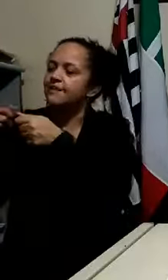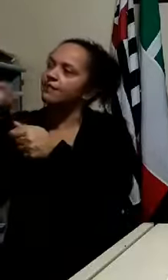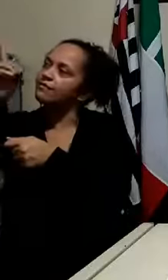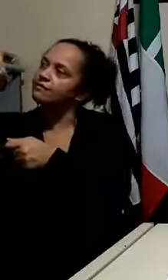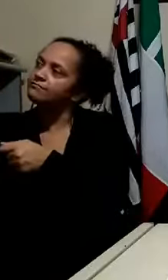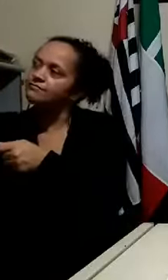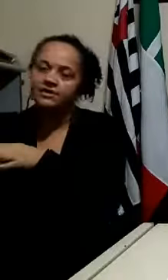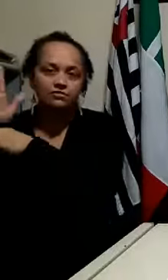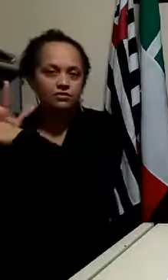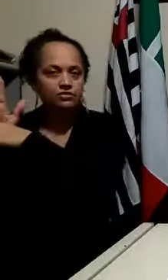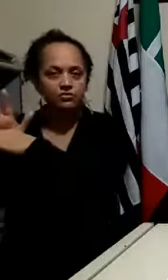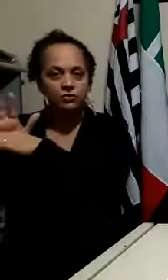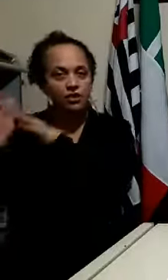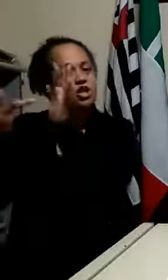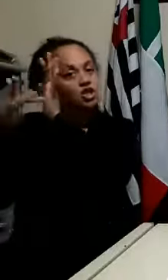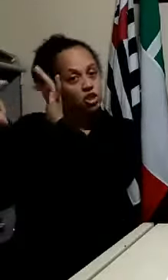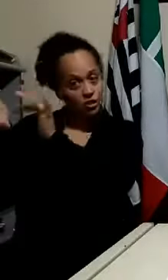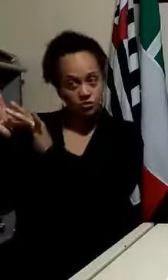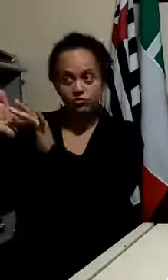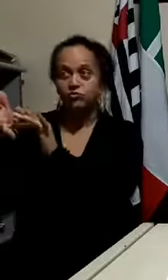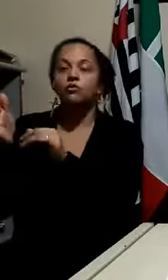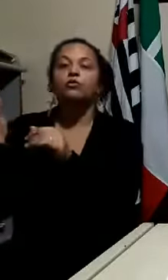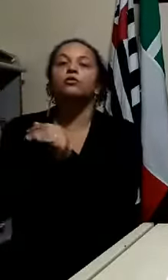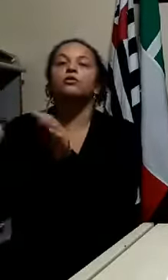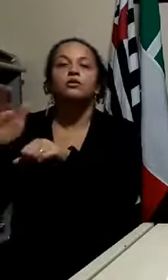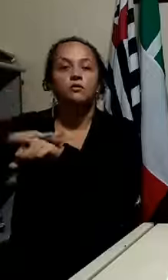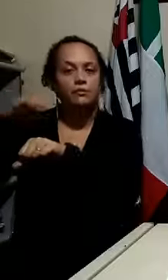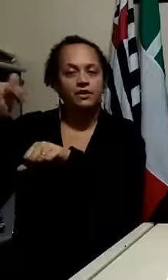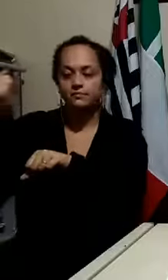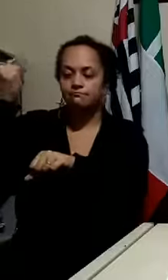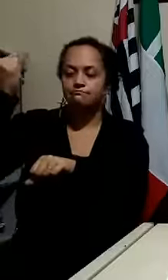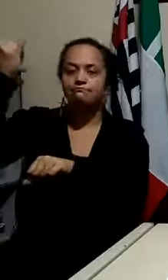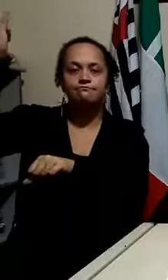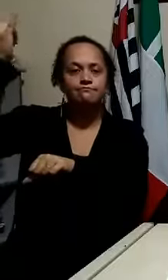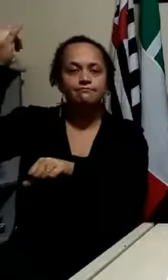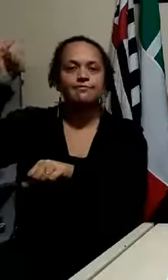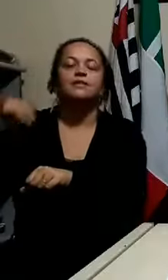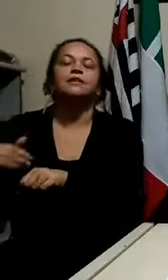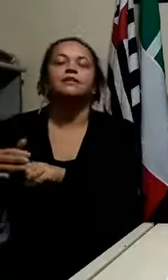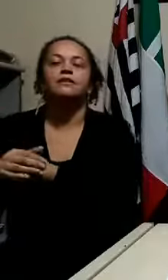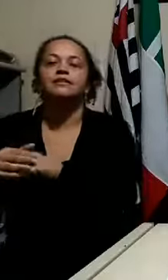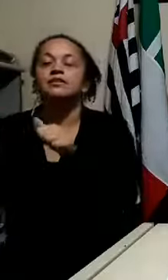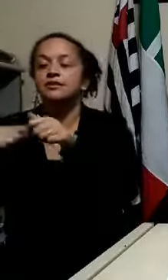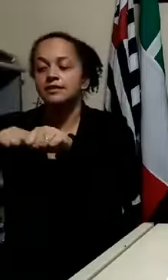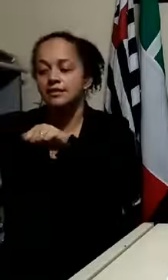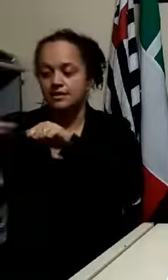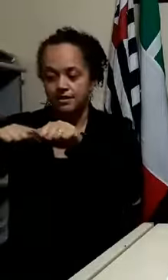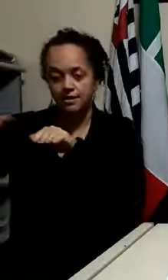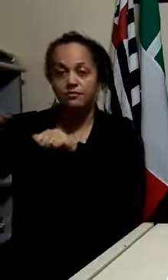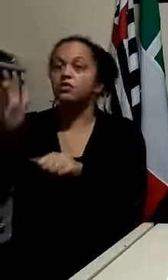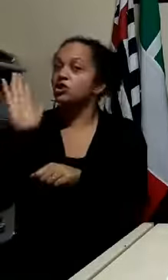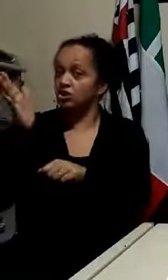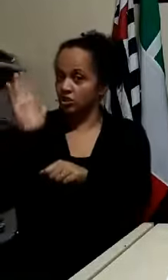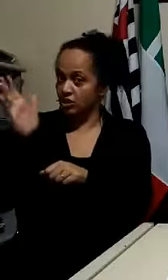de servo que já existiu. Ele, sendo Deus, serviu a todos